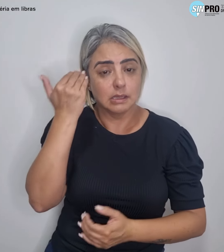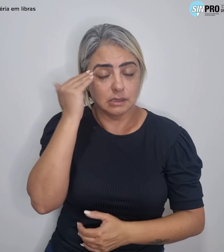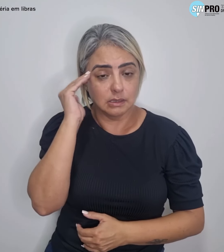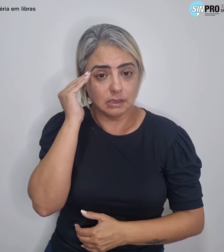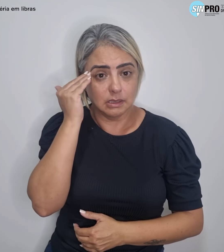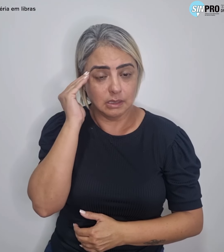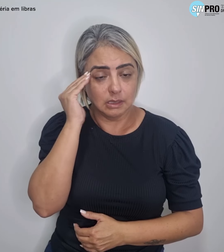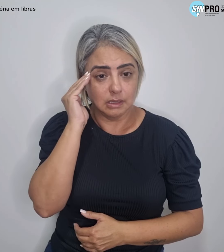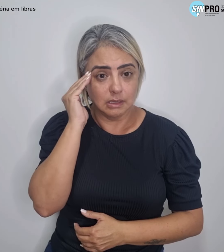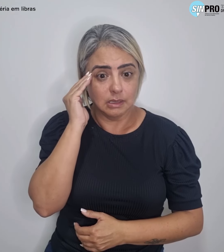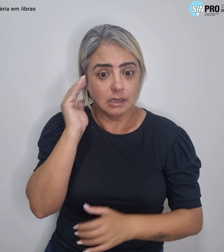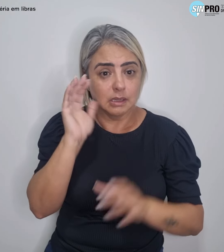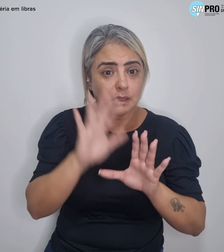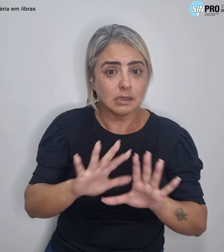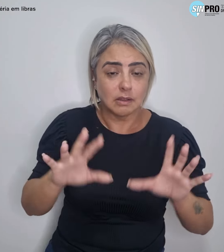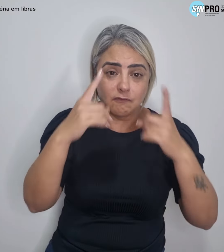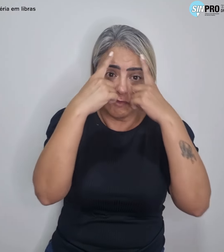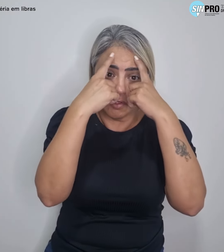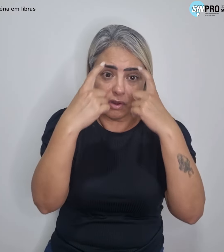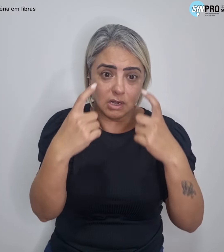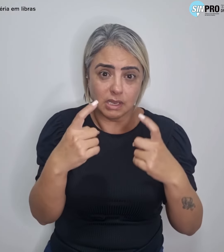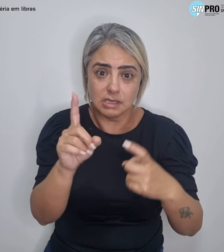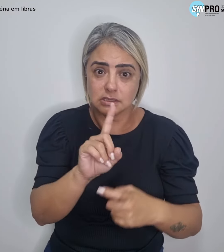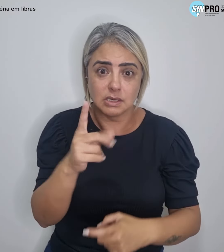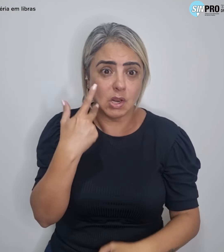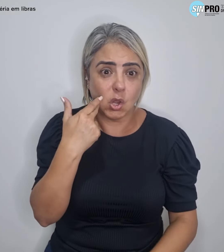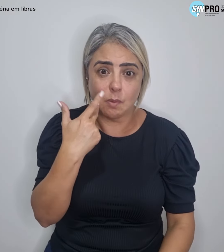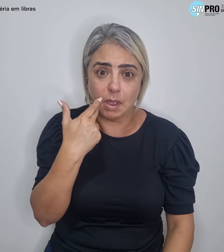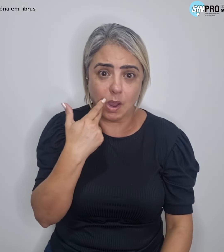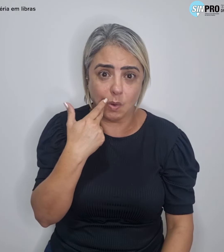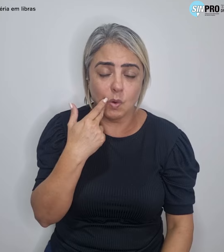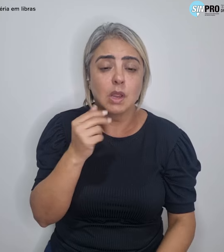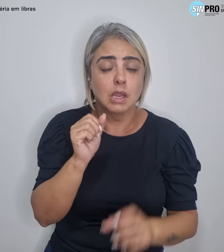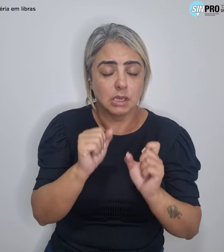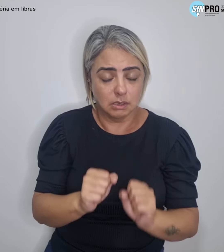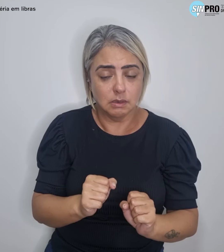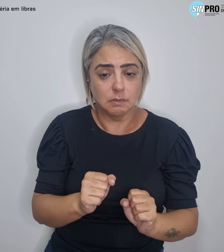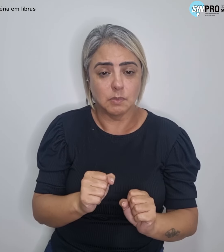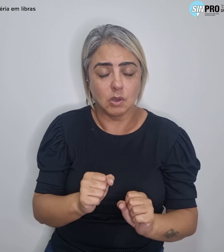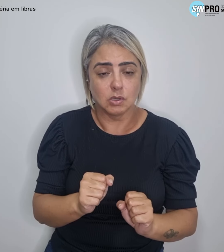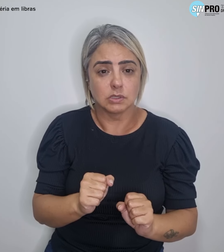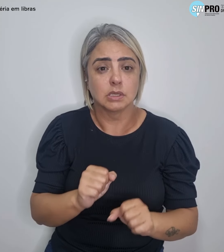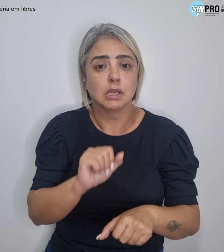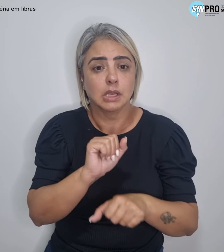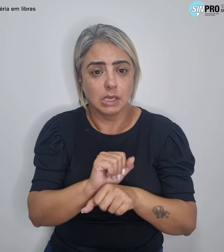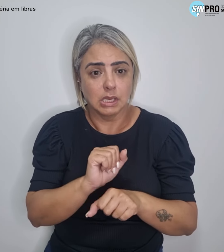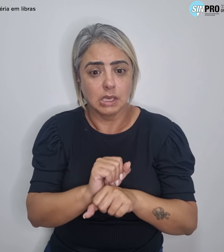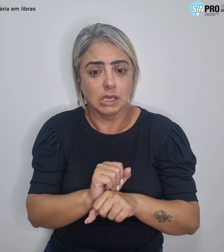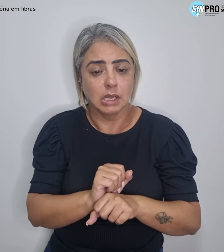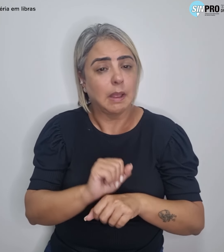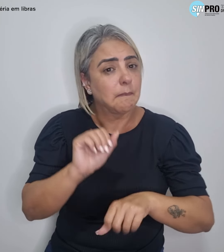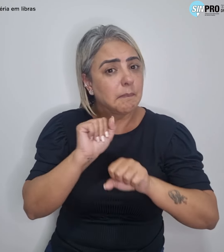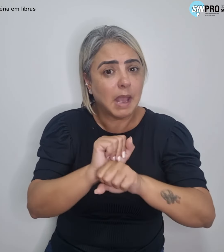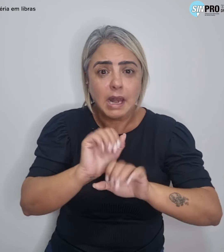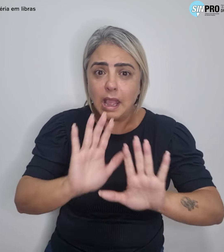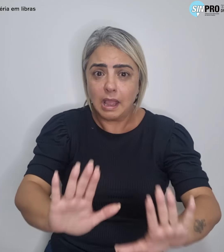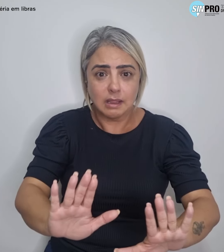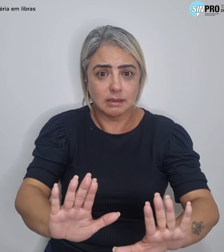que a situação de violência não é natural e pode e deve ser interrompida. Muitas